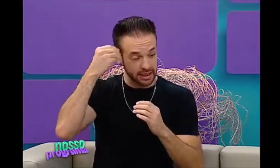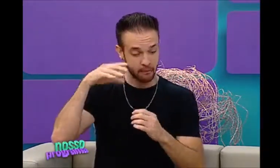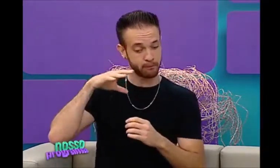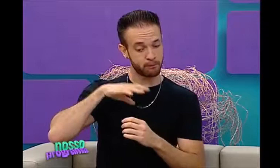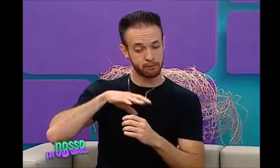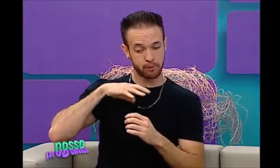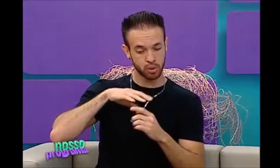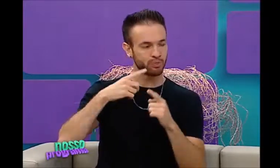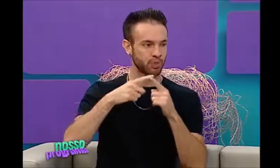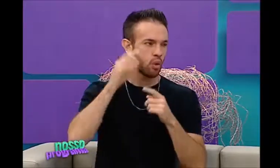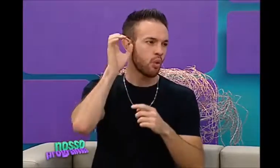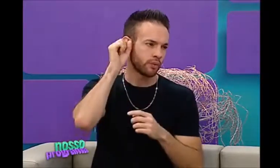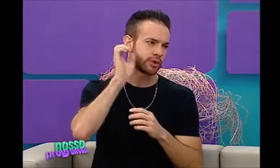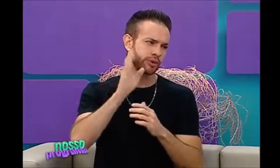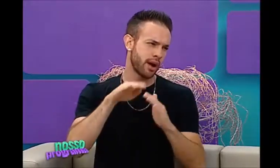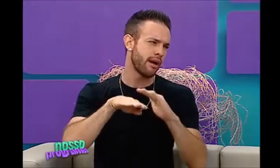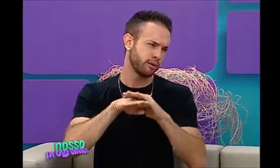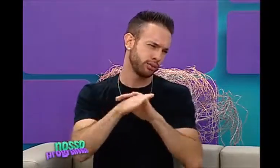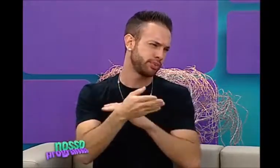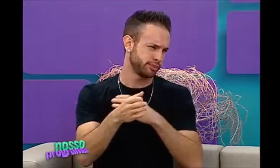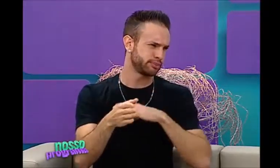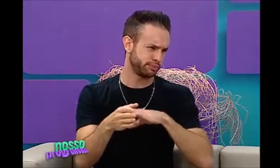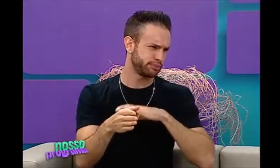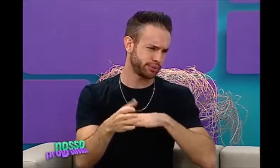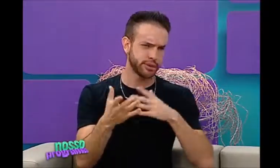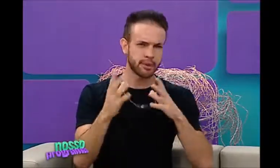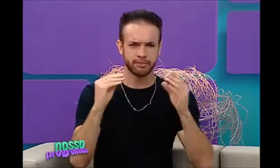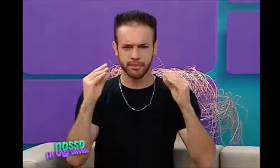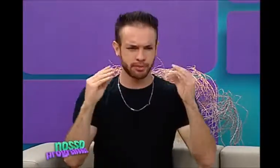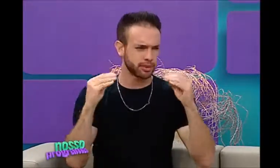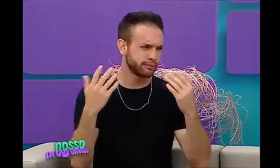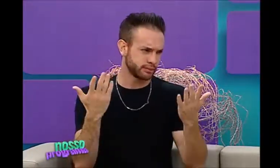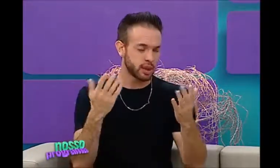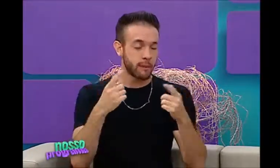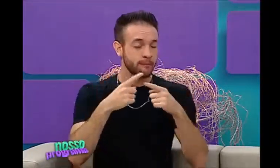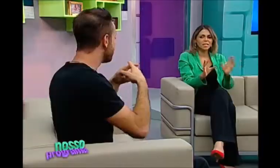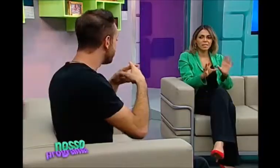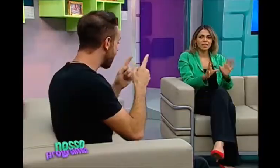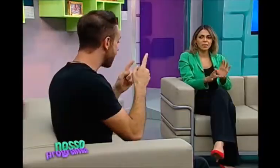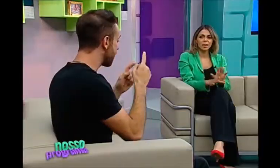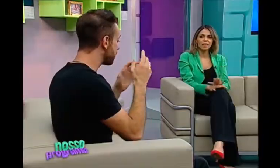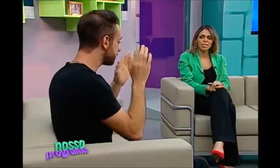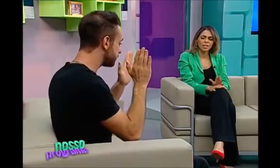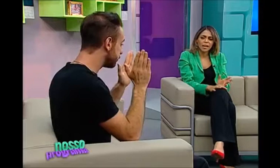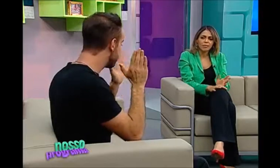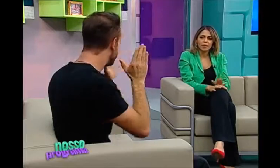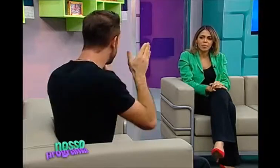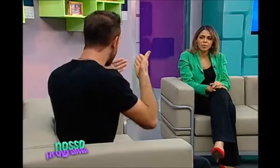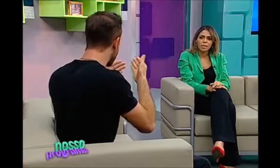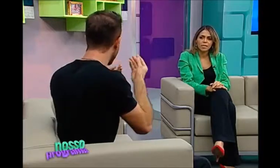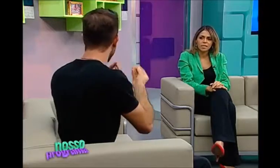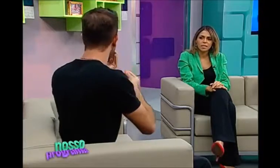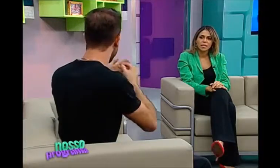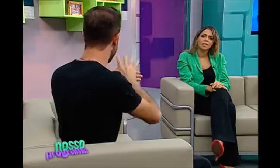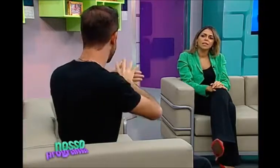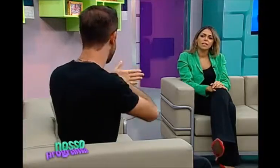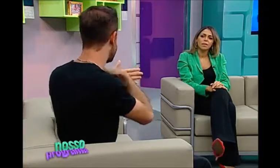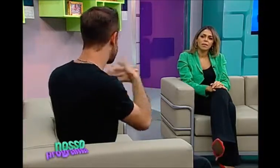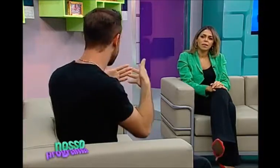explicar. Se a pessoa já entender, assimilar o sinal, fica muito fácil. Ela vai conversar tranquilamente que nem ela fala em português, sabe? Como é